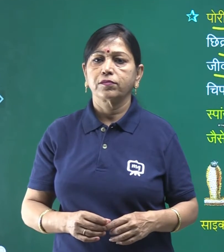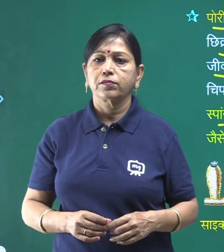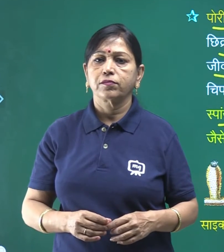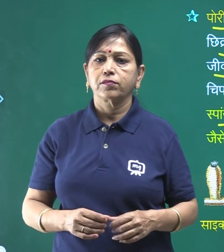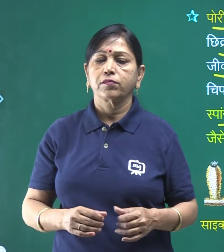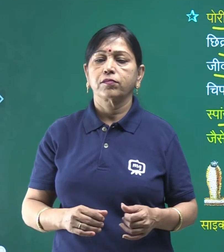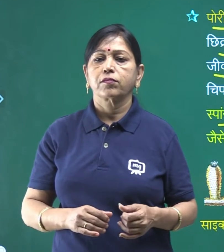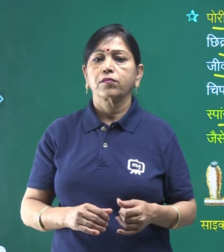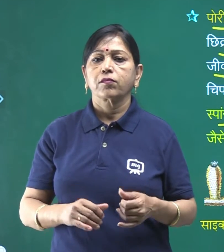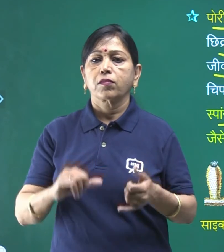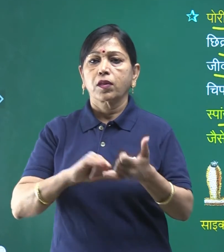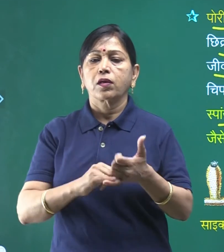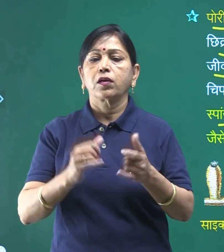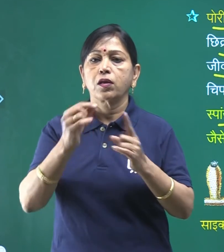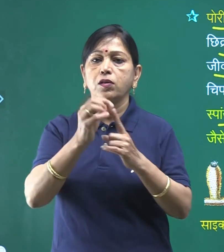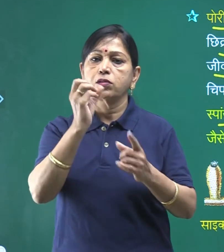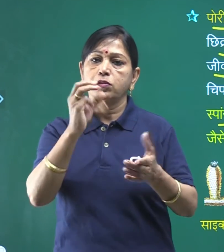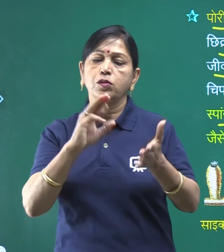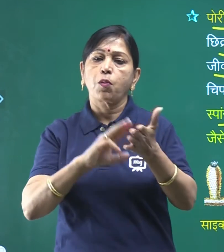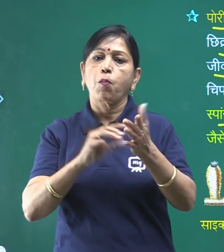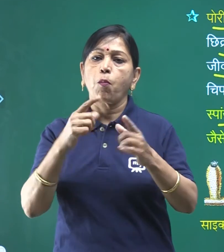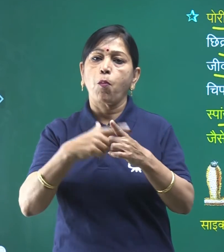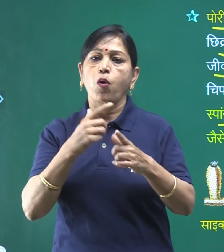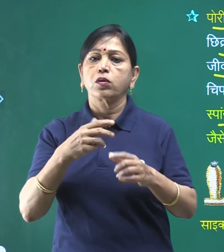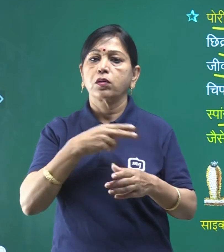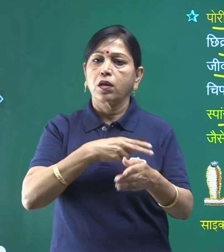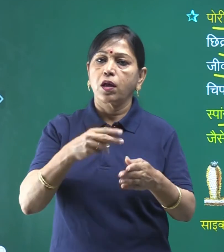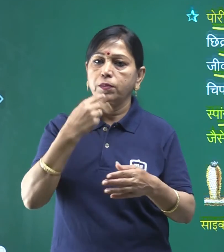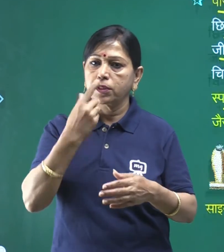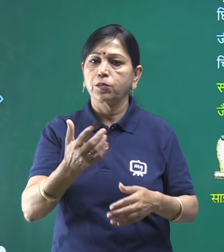स्पॉन्ज के नाम से जाना जाता है।